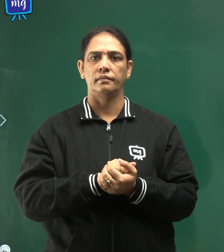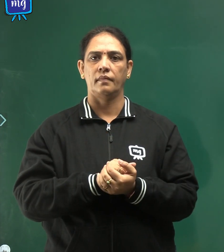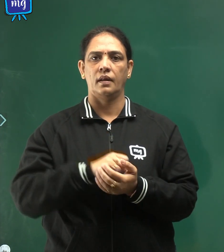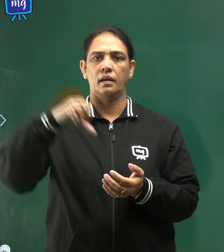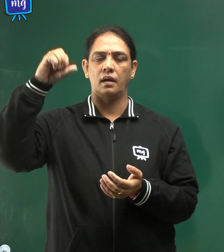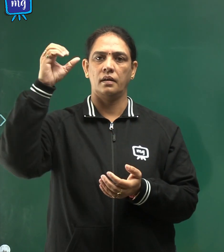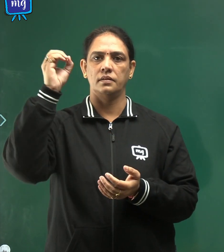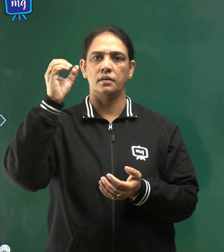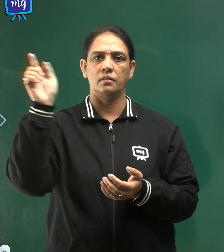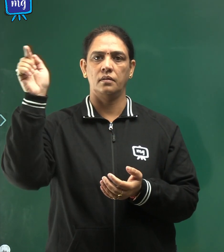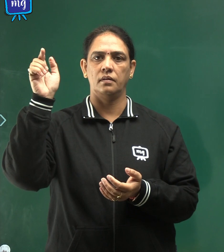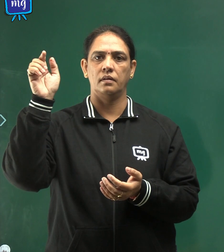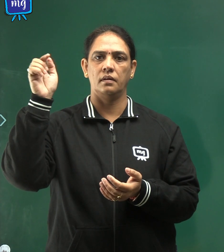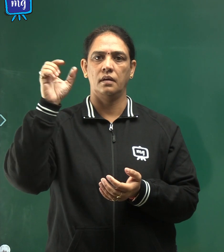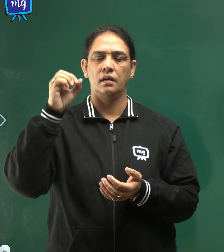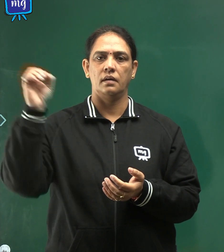90 डिग्री,